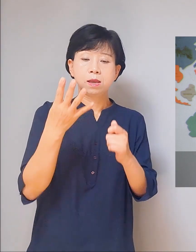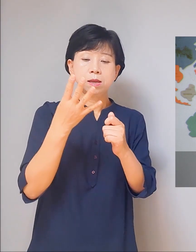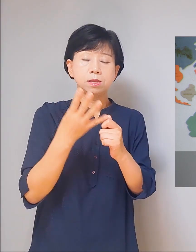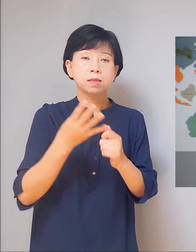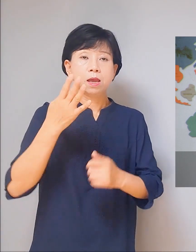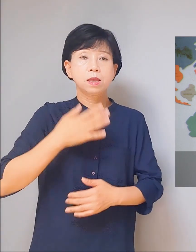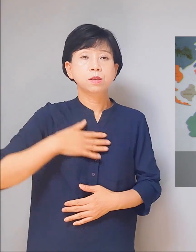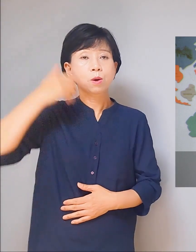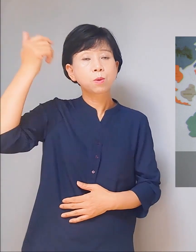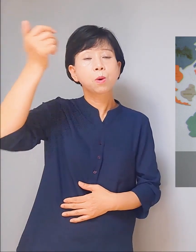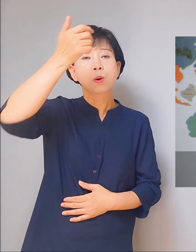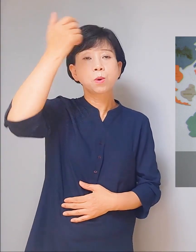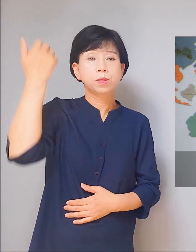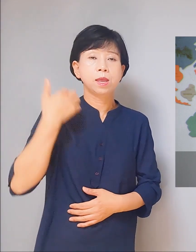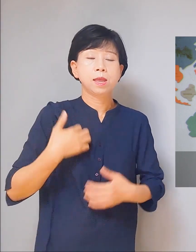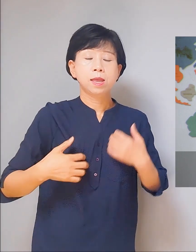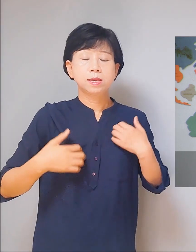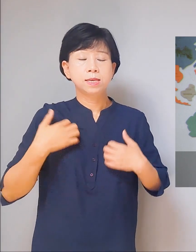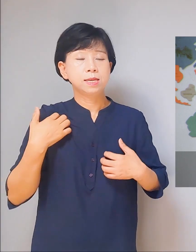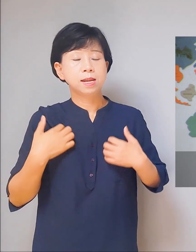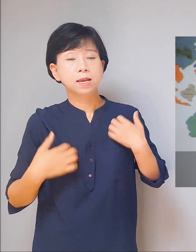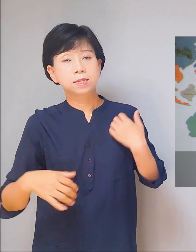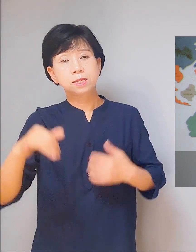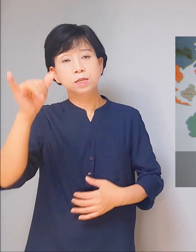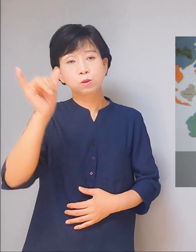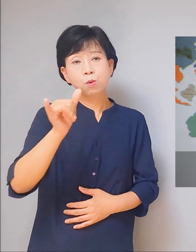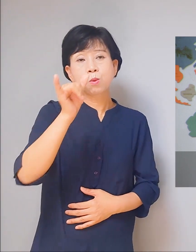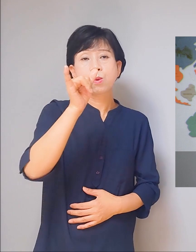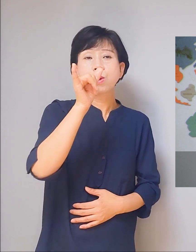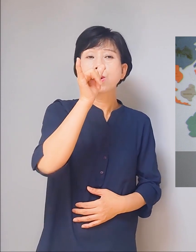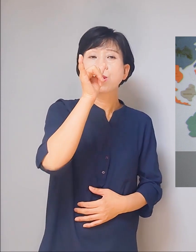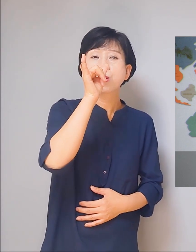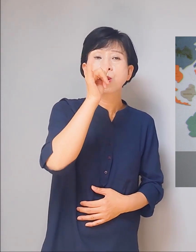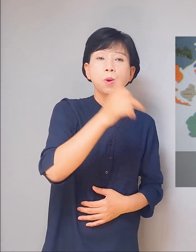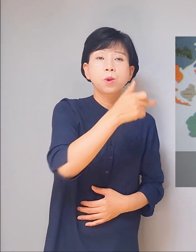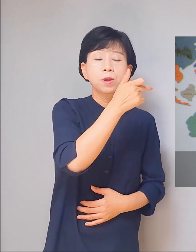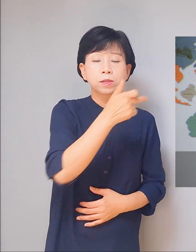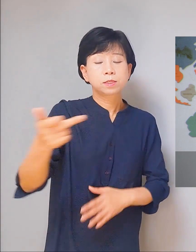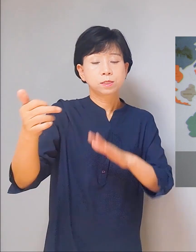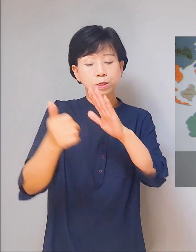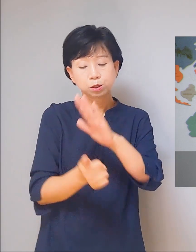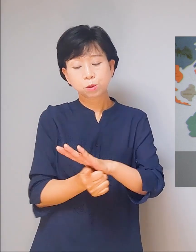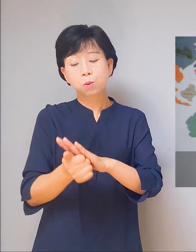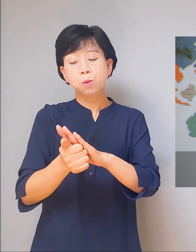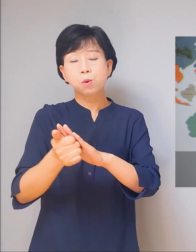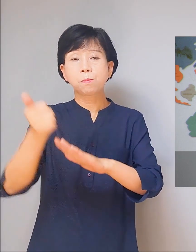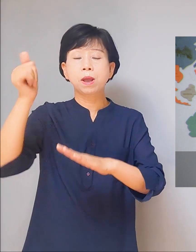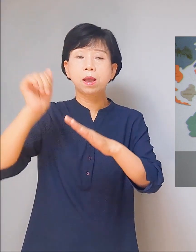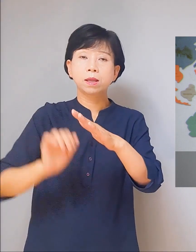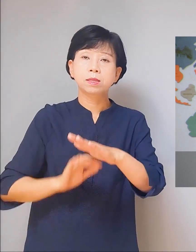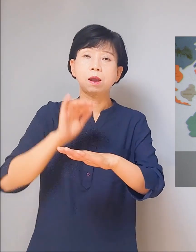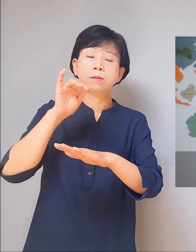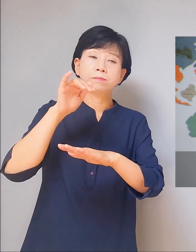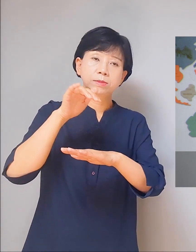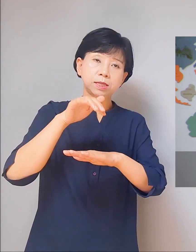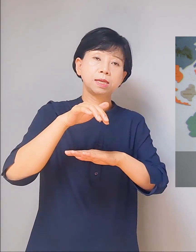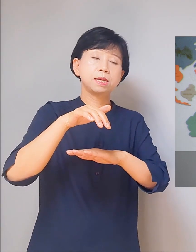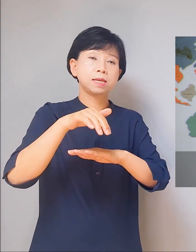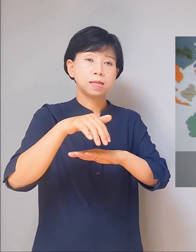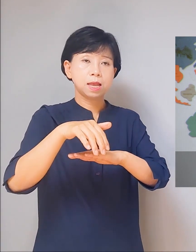기쁘다. 내 영혼에 희락이 있고 큰 소망